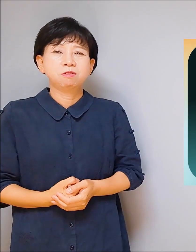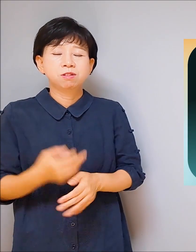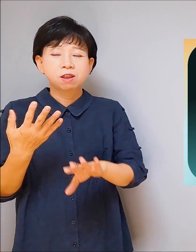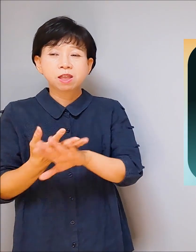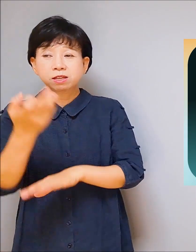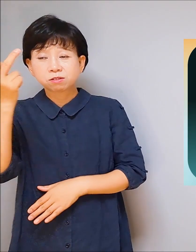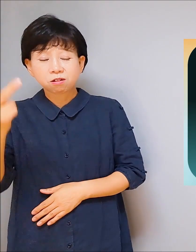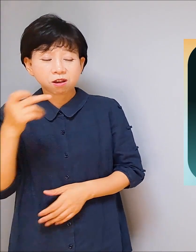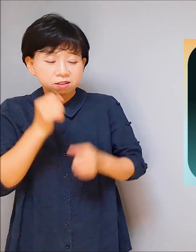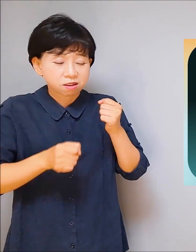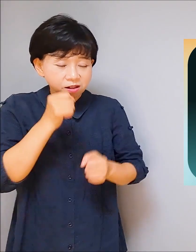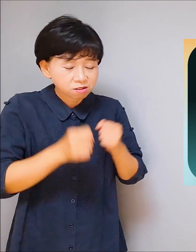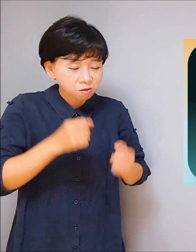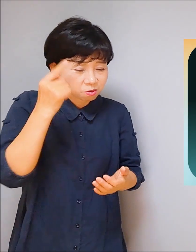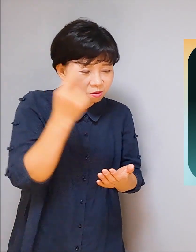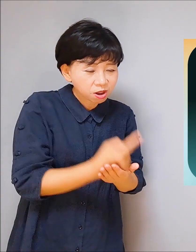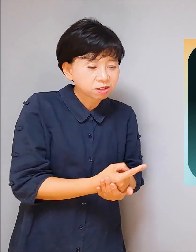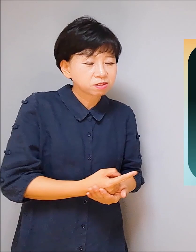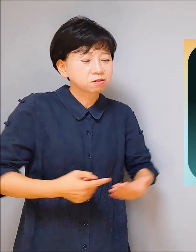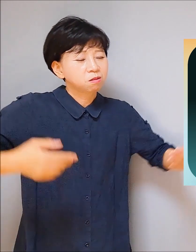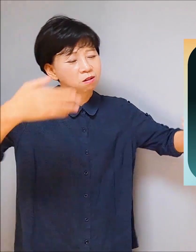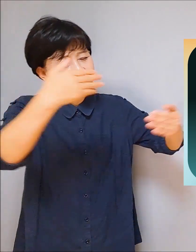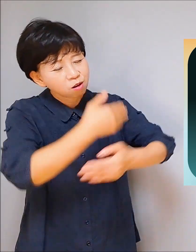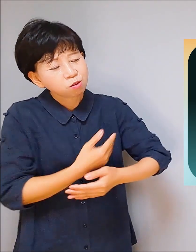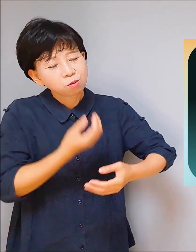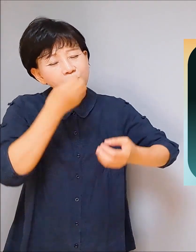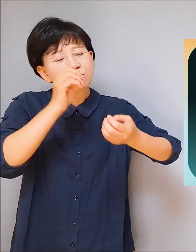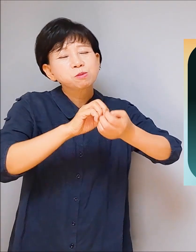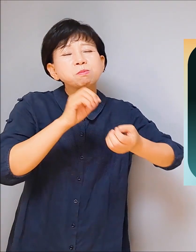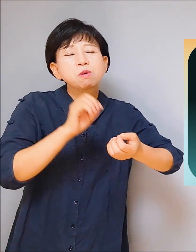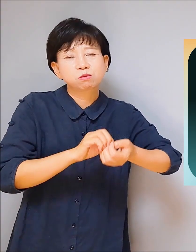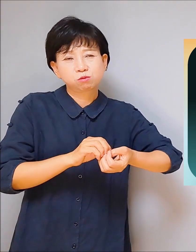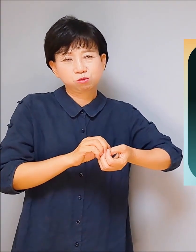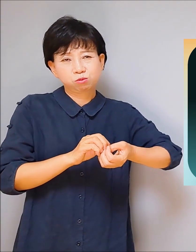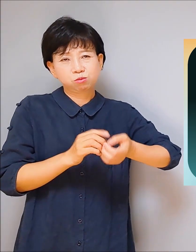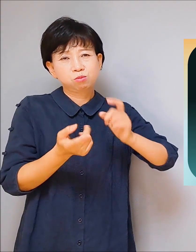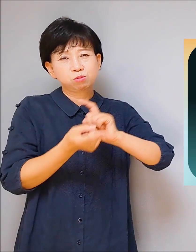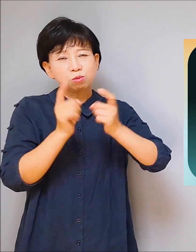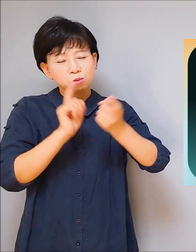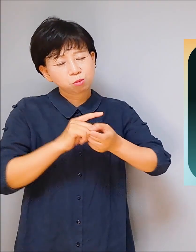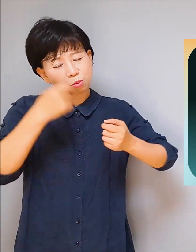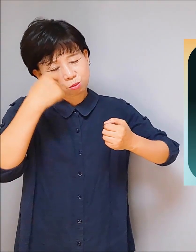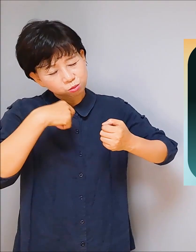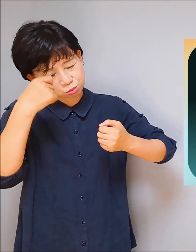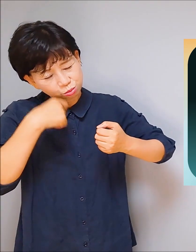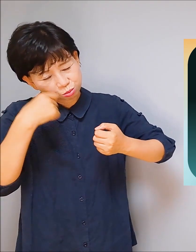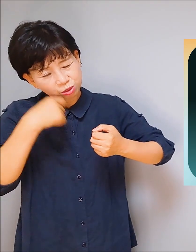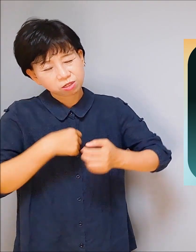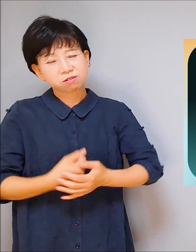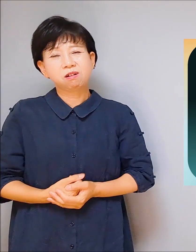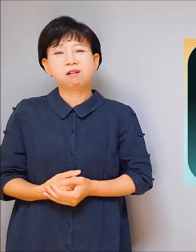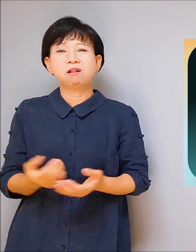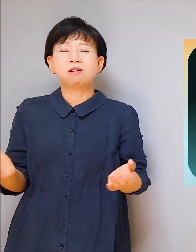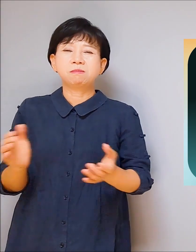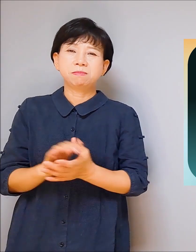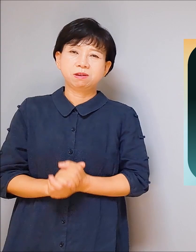달려와서 그를 맞이하여 안고 목을 어긋 맞추어 그와 입 맞추고 서로 우니라.